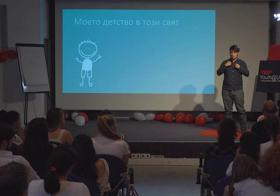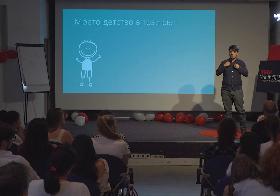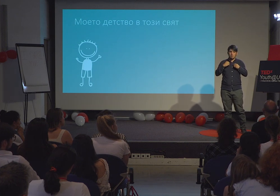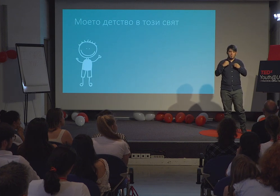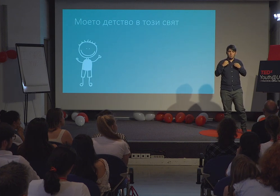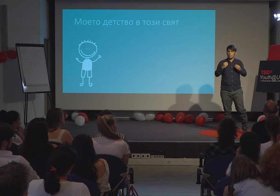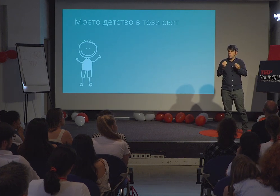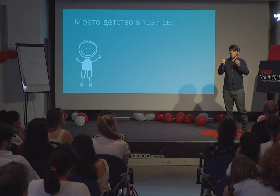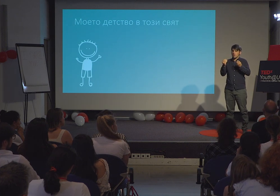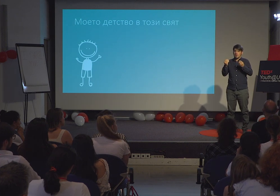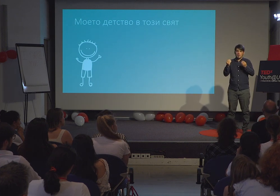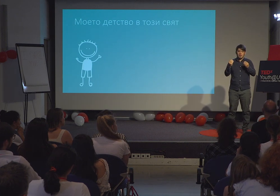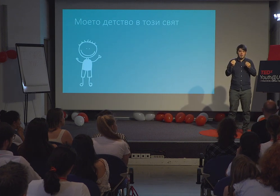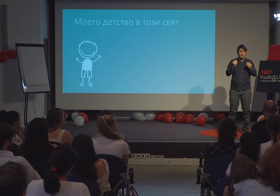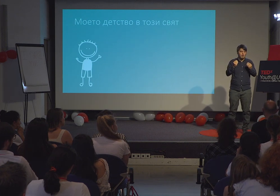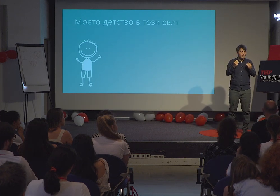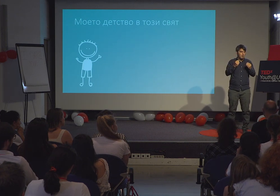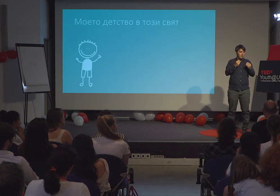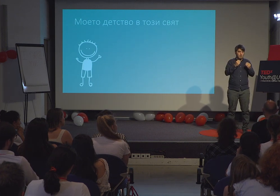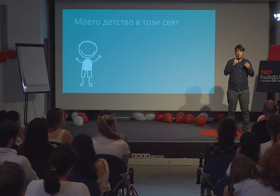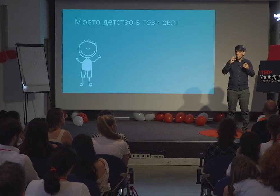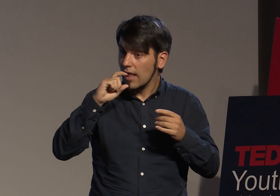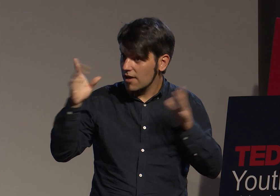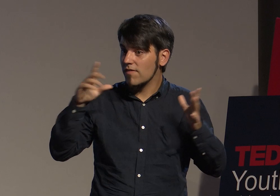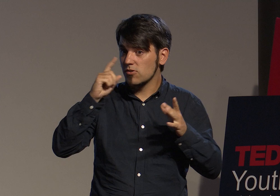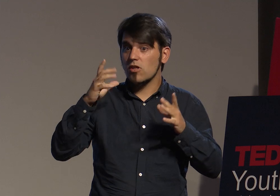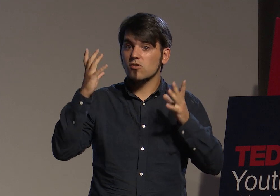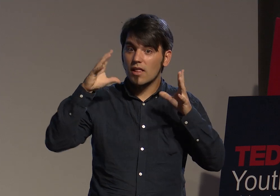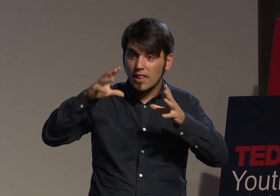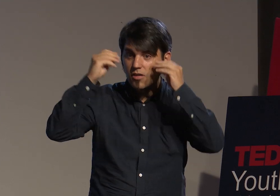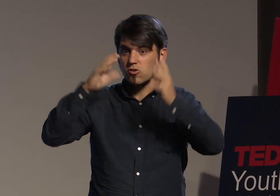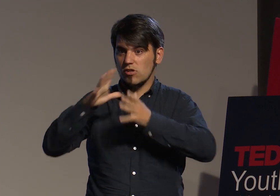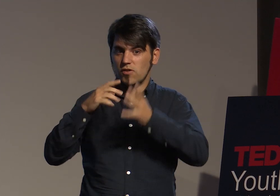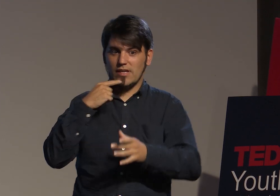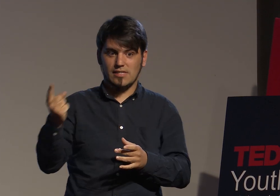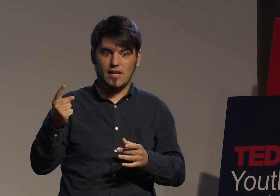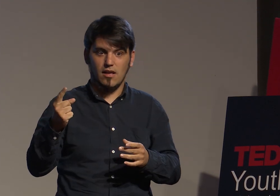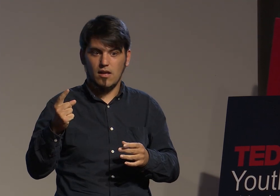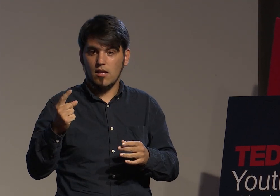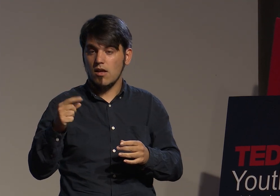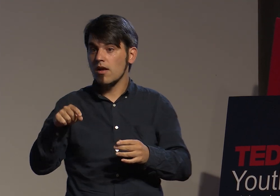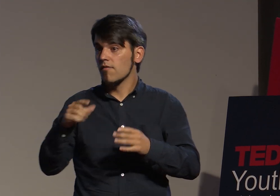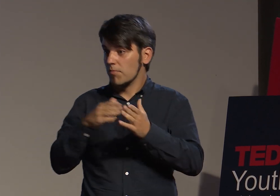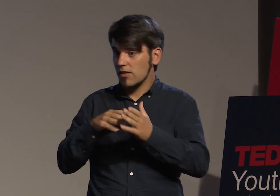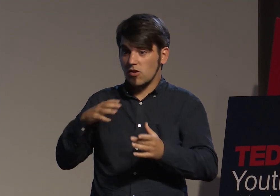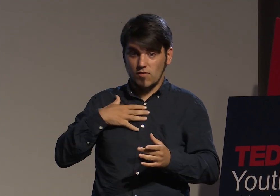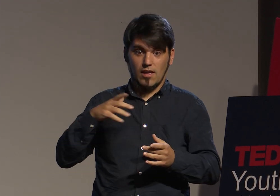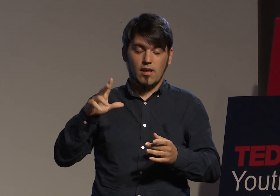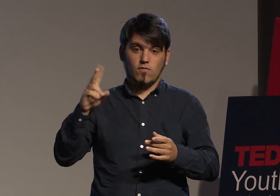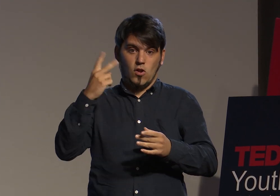тях аз се чувствам по-добре. И най-важното, научих жестов език. Въпреки,